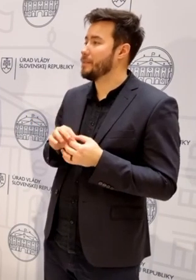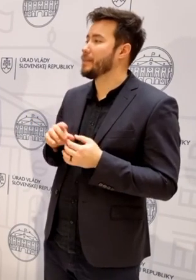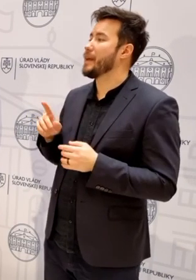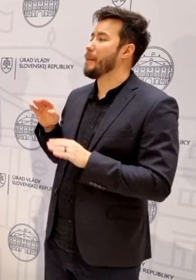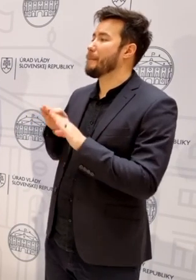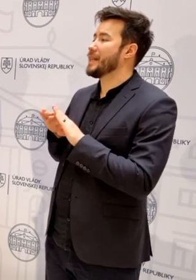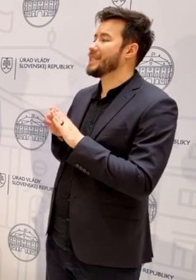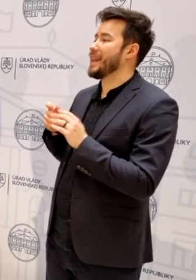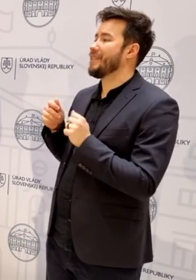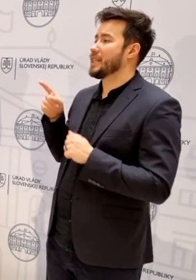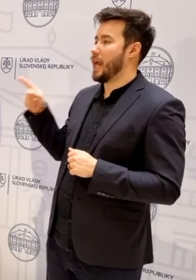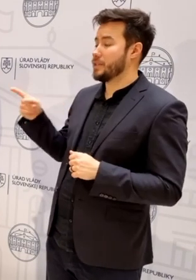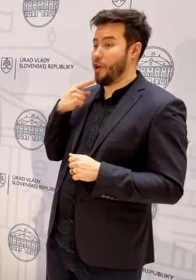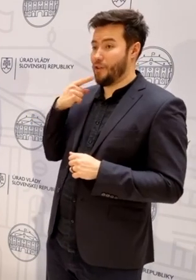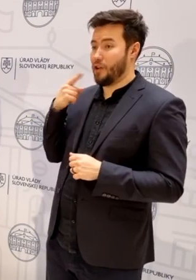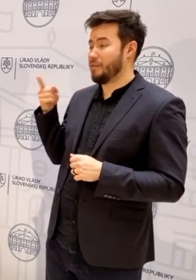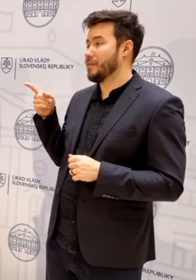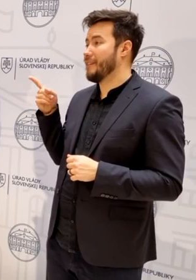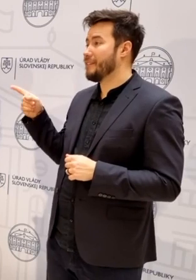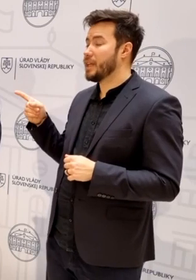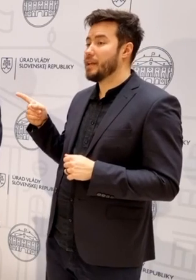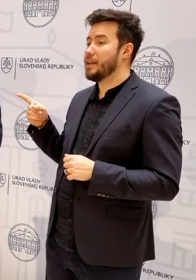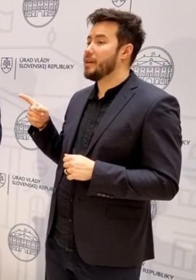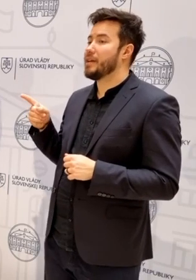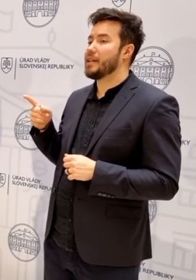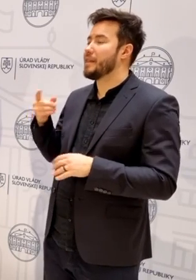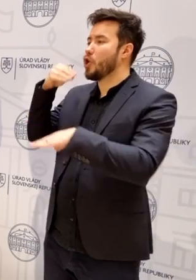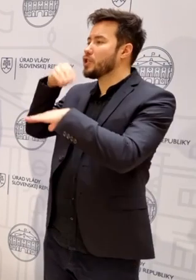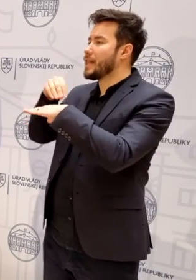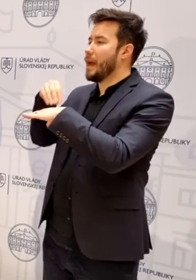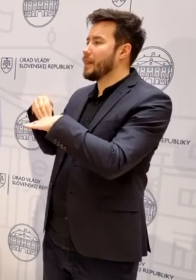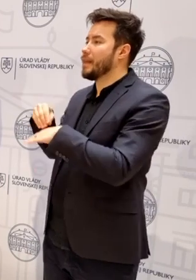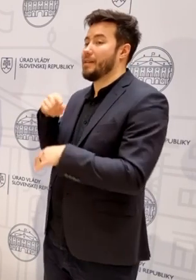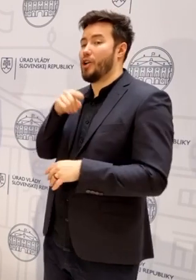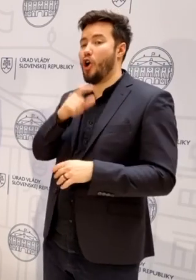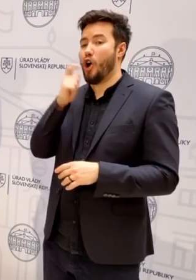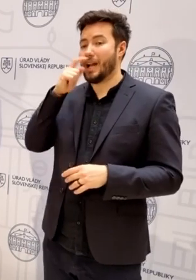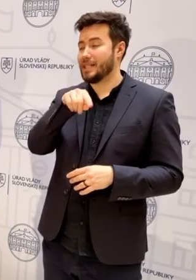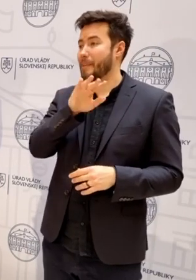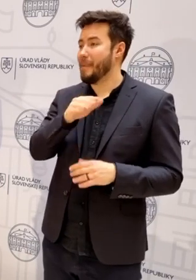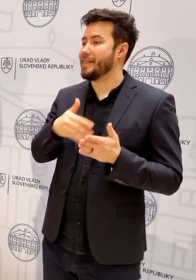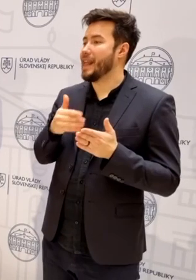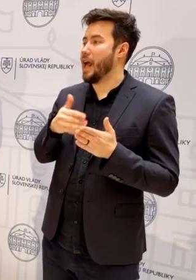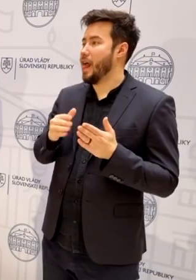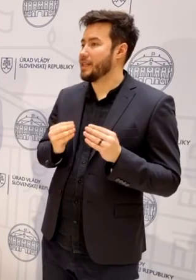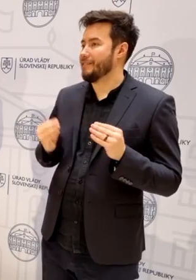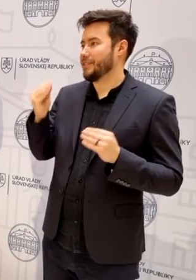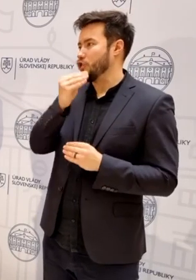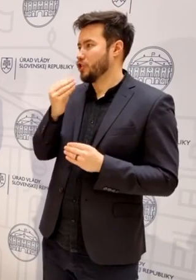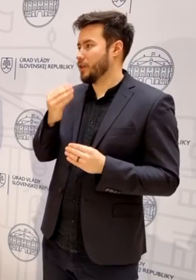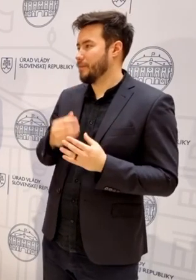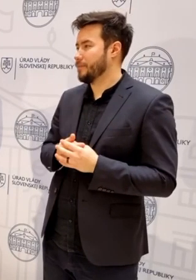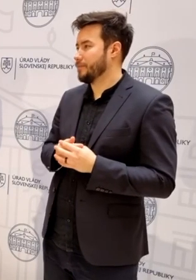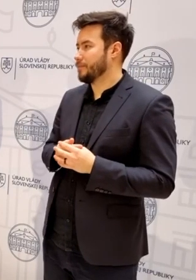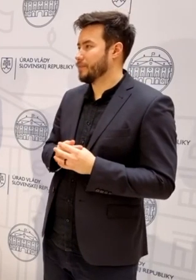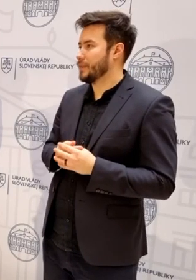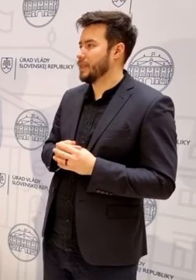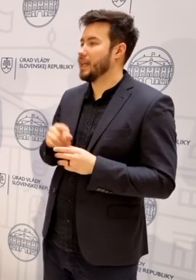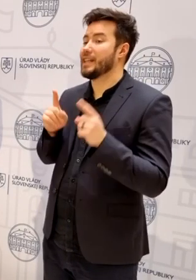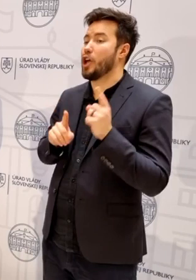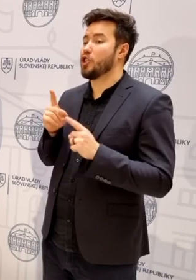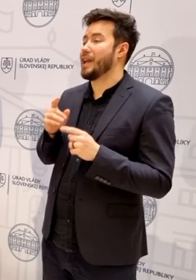že v podstate vy ste nenahlásili, ako keby tieto subjekty, ktoré tiež majú zvýšené náklady, predsa len oni hovoria aj o tom, že by